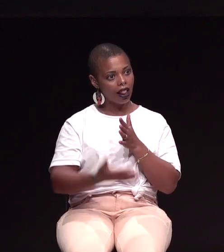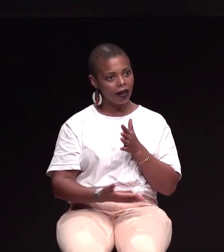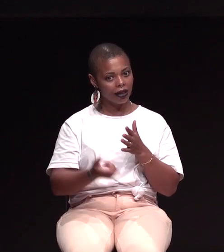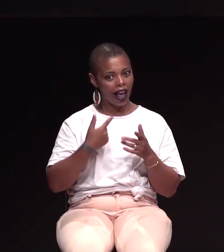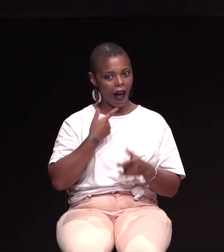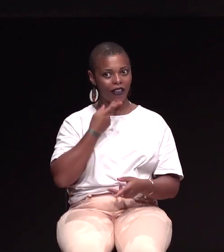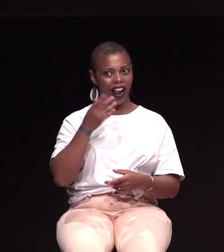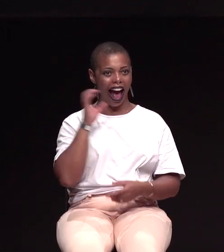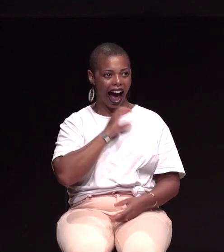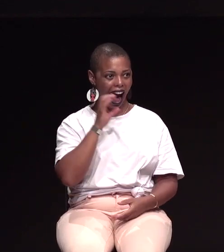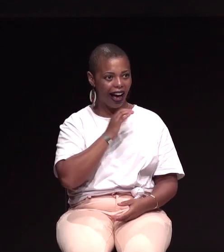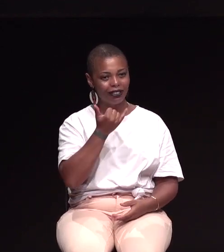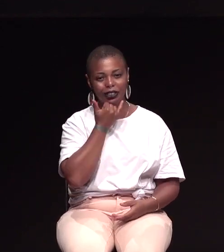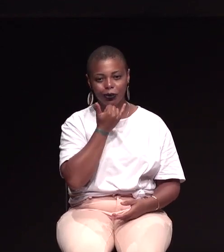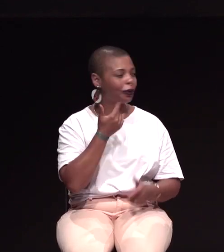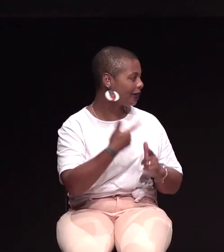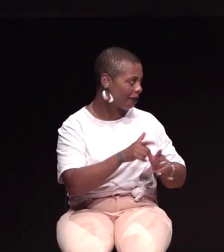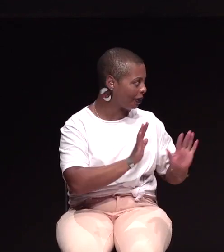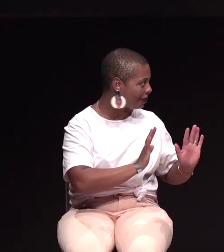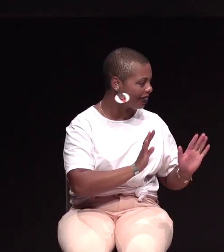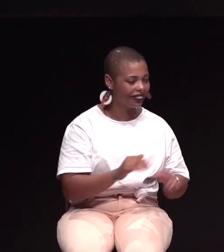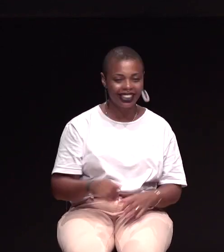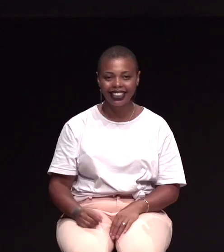falei rápido, peço desculpas.